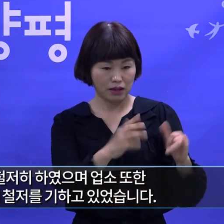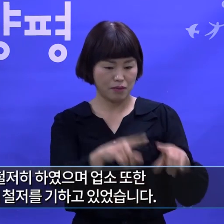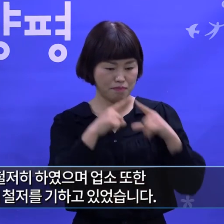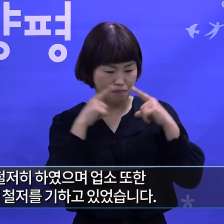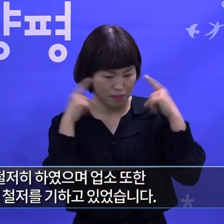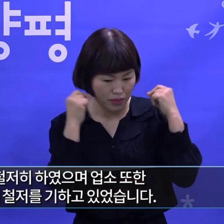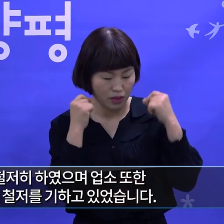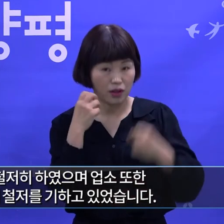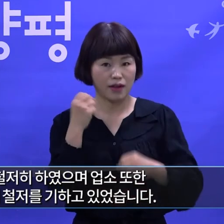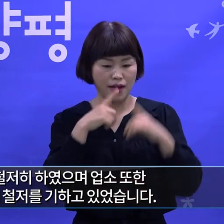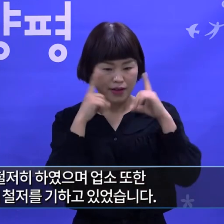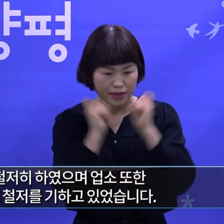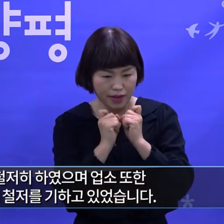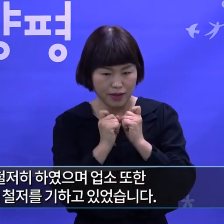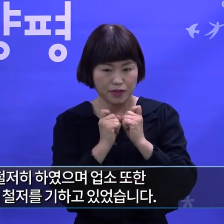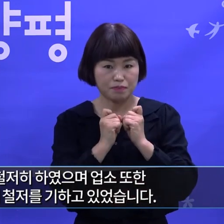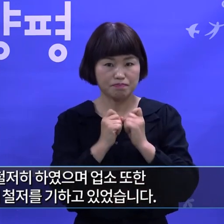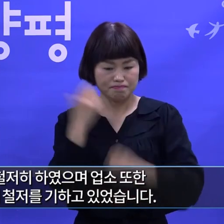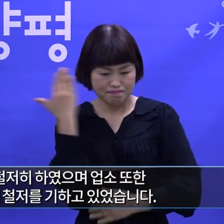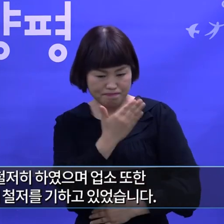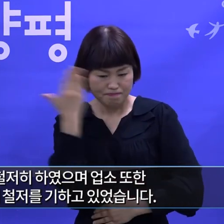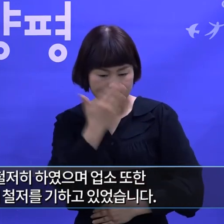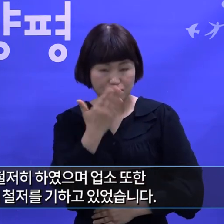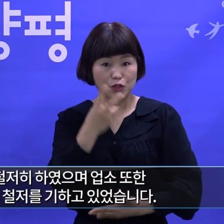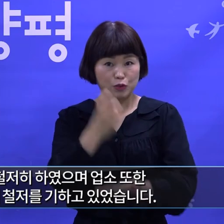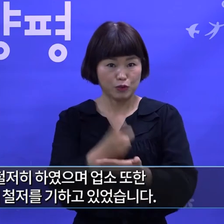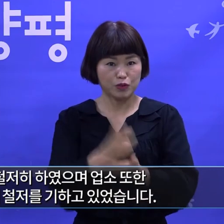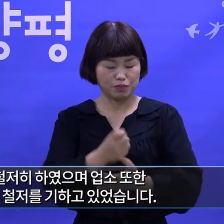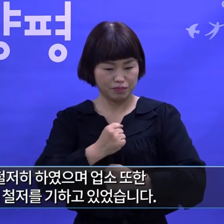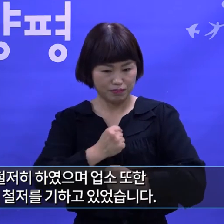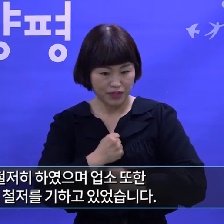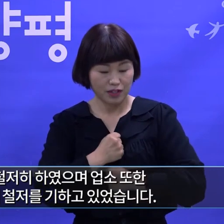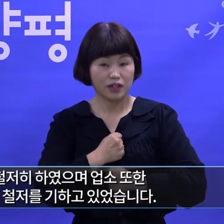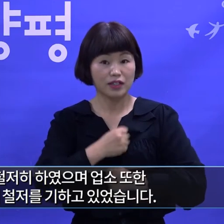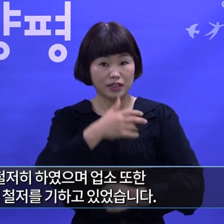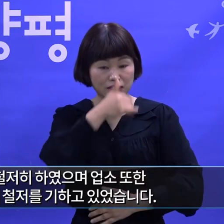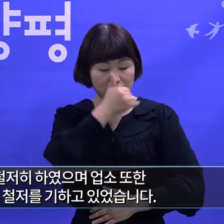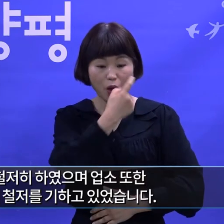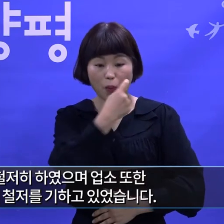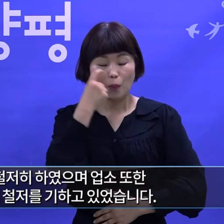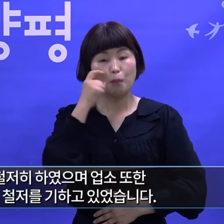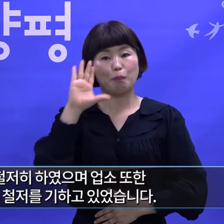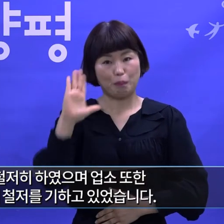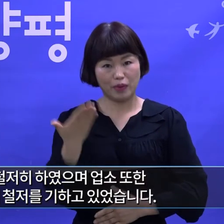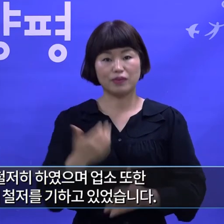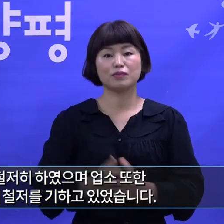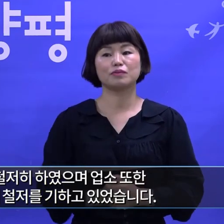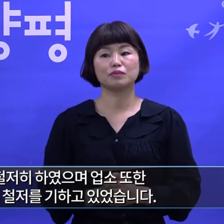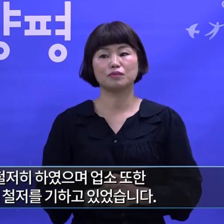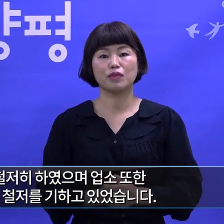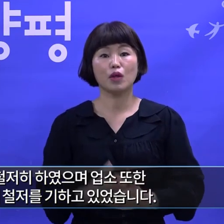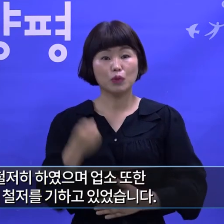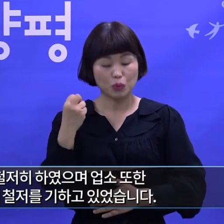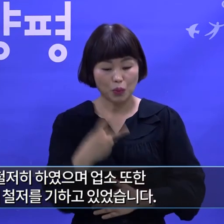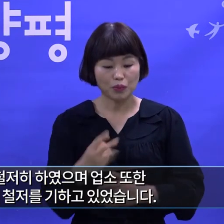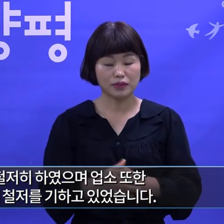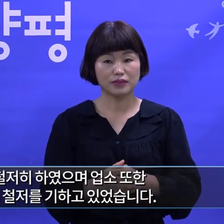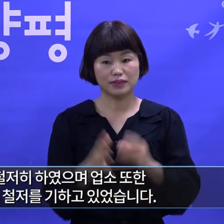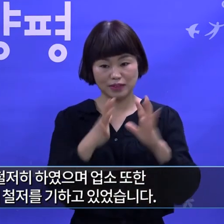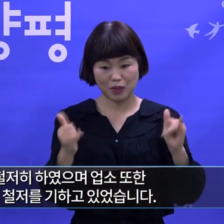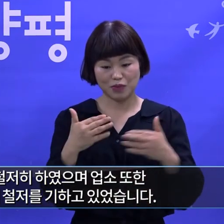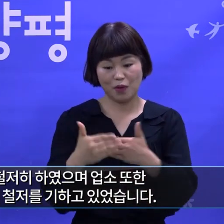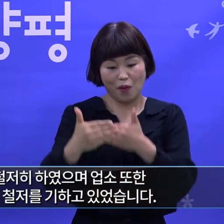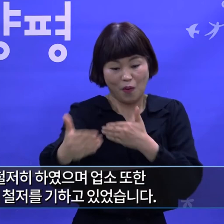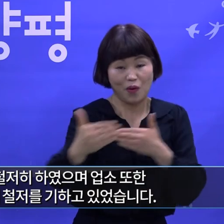개인 방역을 철저히 하였으며, 업소 또한 직원 마스크 착용과 거리 유지 등